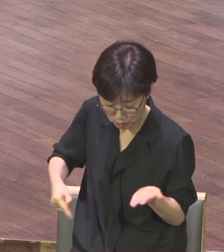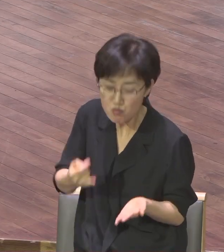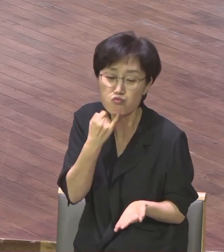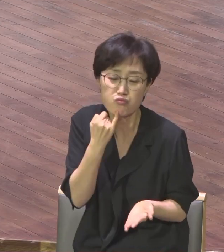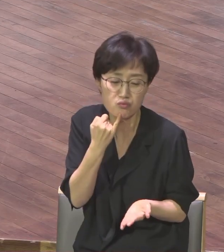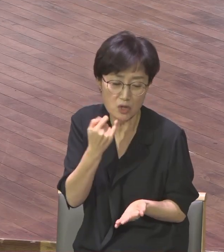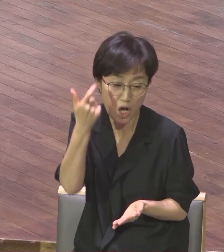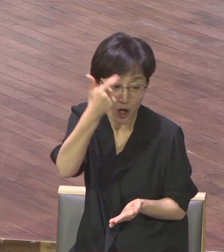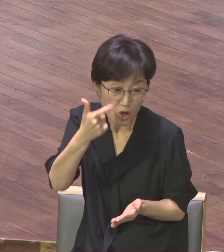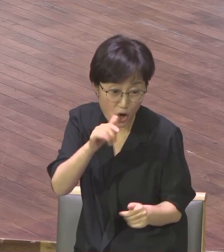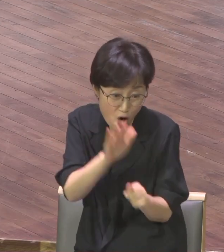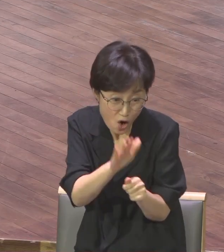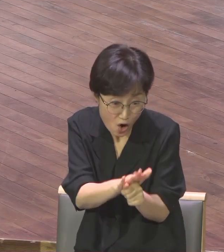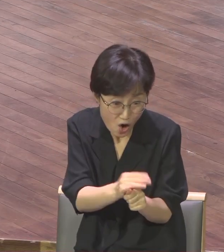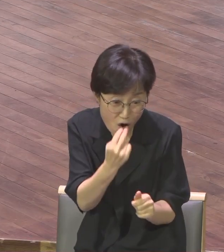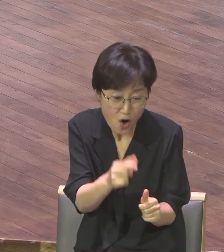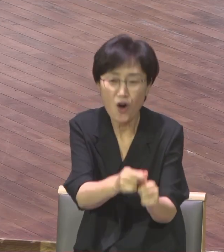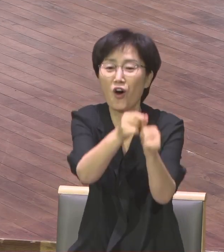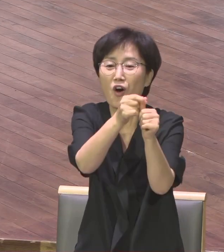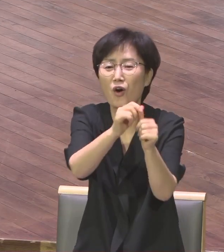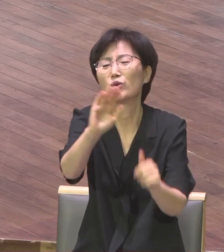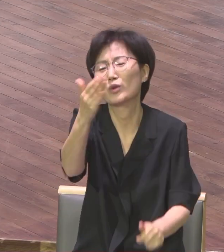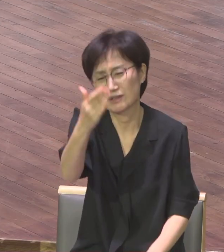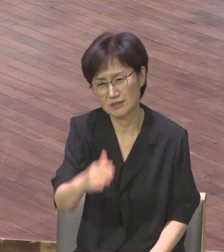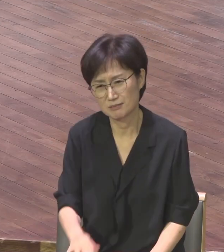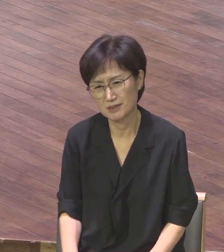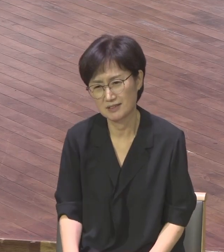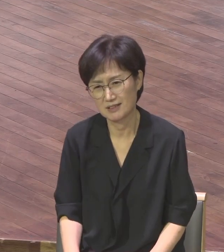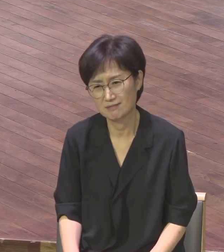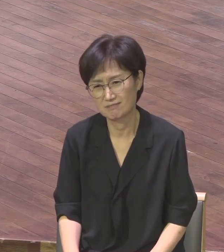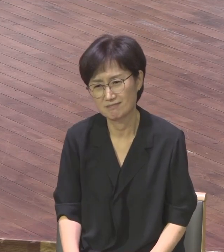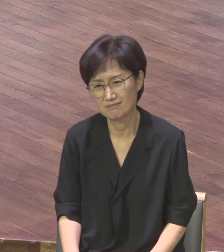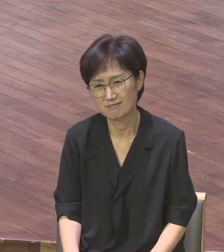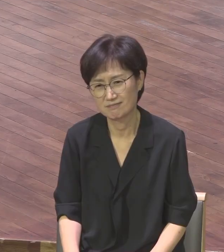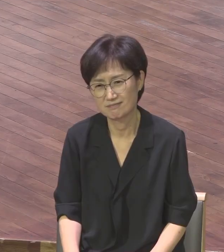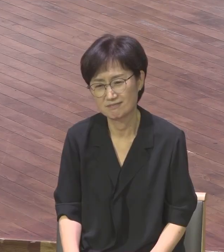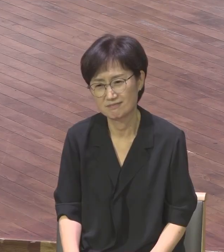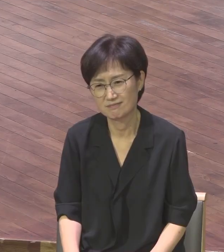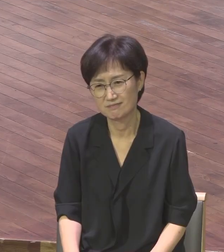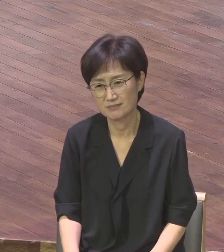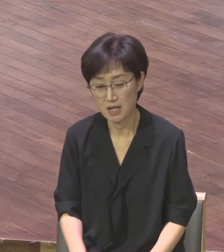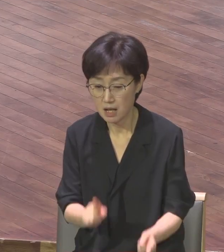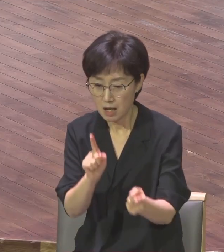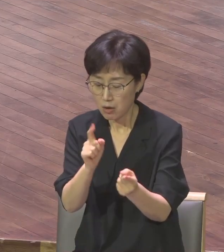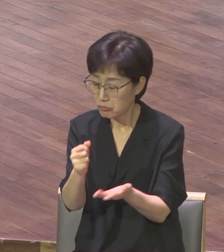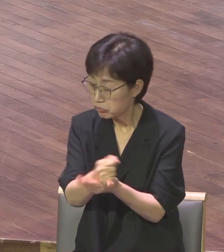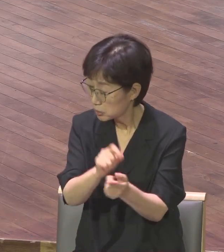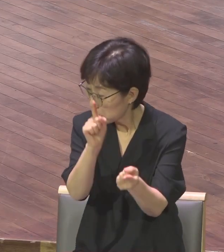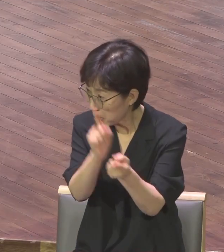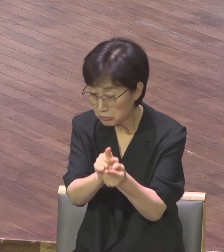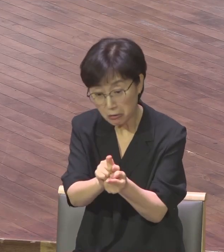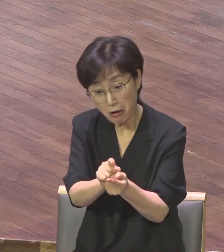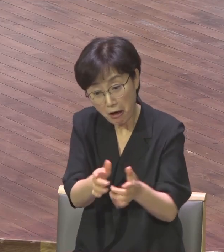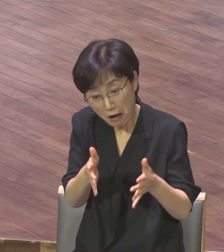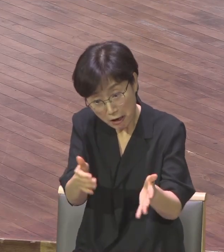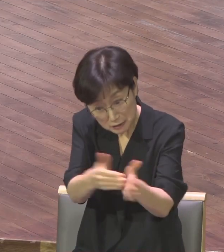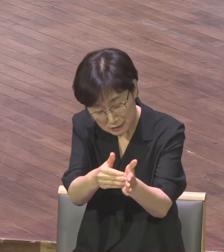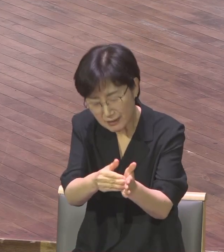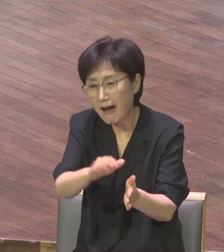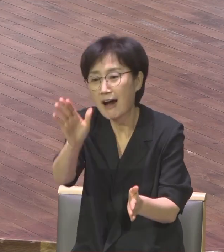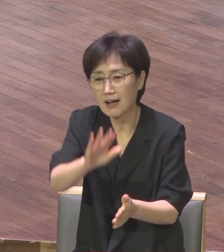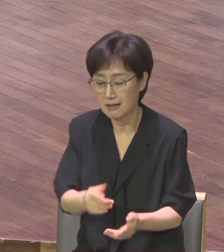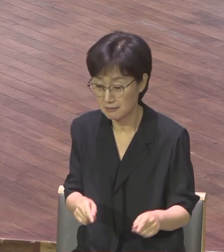택시를 탔지? 이 사람에게 복음 전가라고. 아멘. 왜 오늘 우연히 이 사람을 만났지? 왜 내 옆에 앉았지? 복음